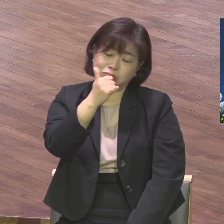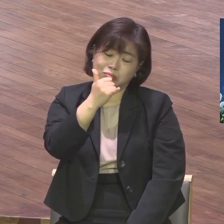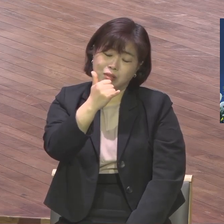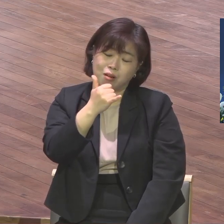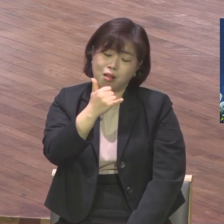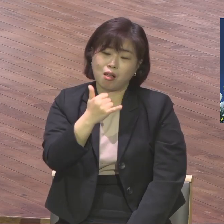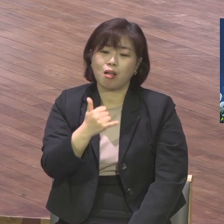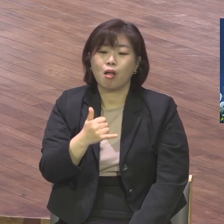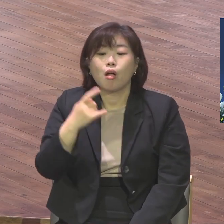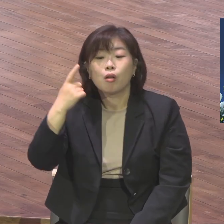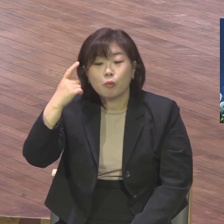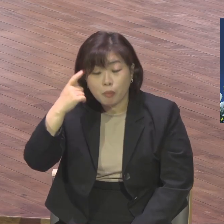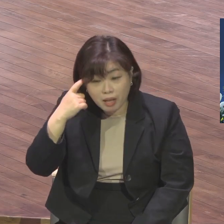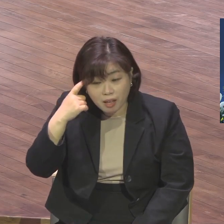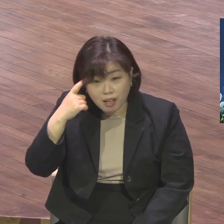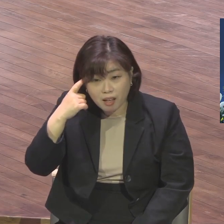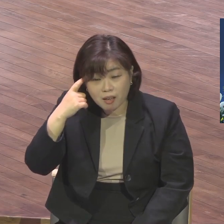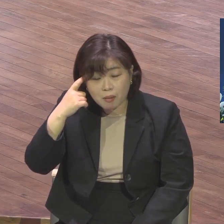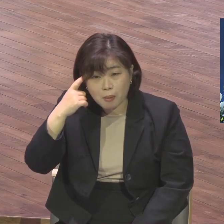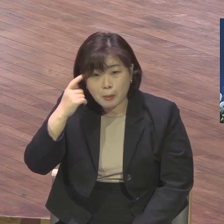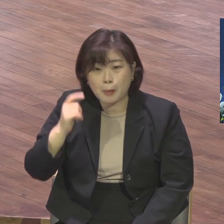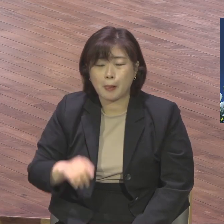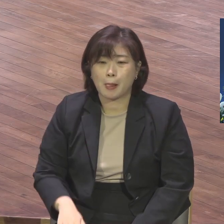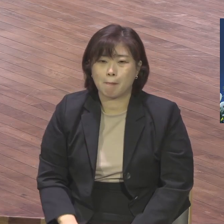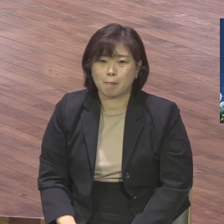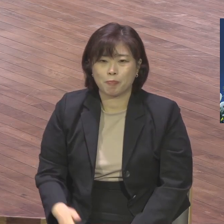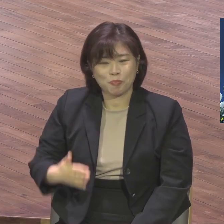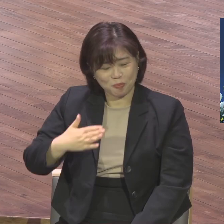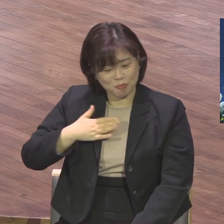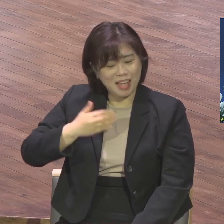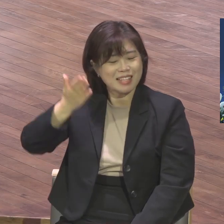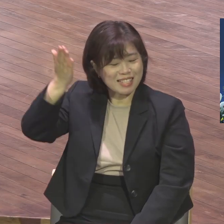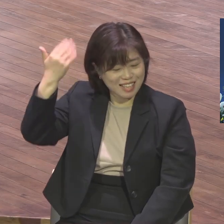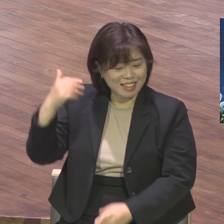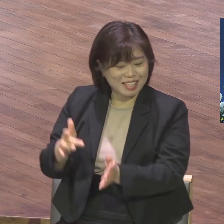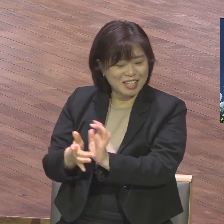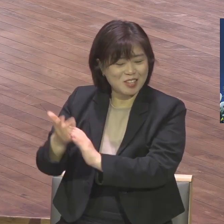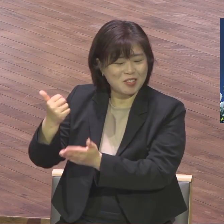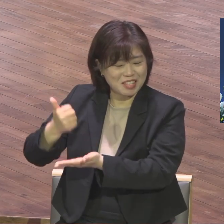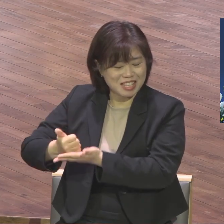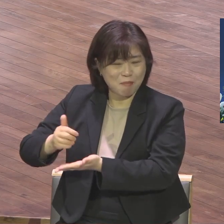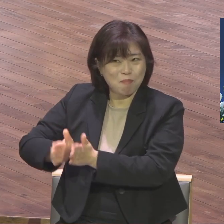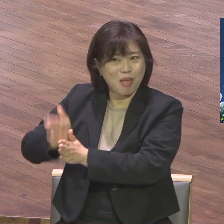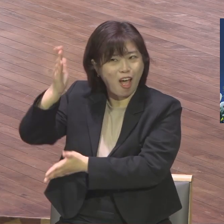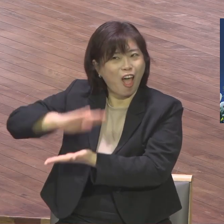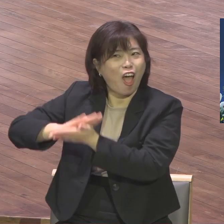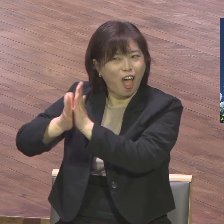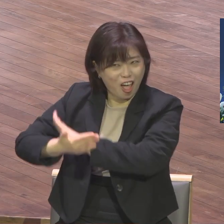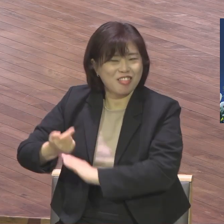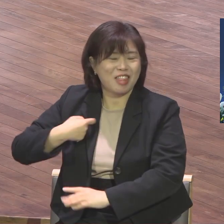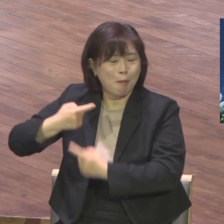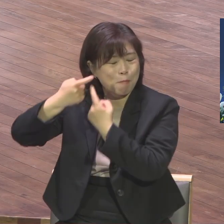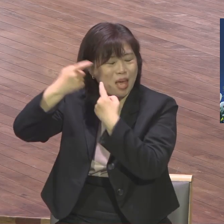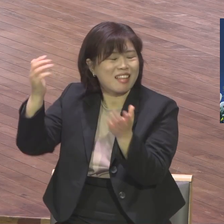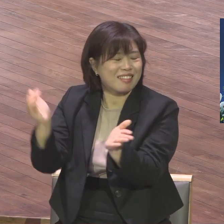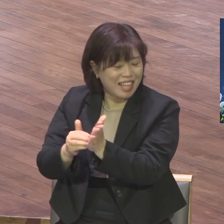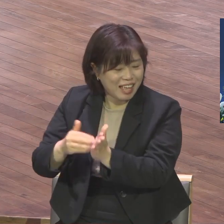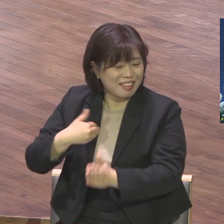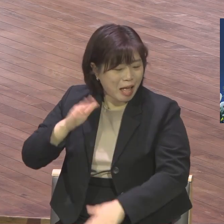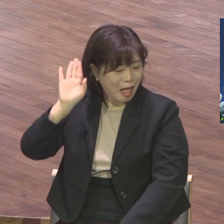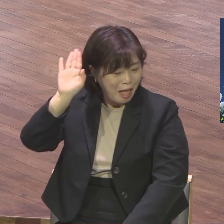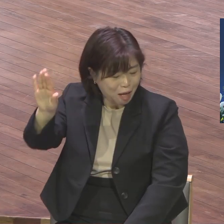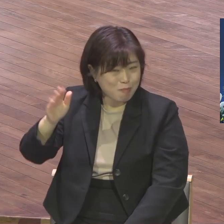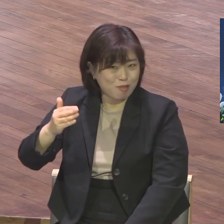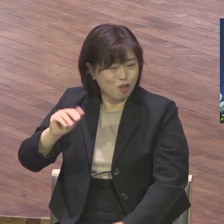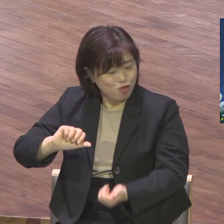우리가요 이 땅에 살면서 보장된 미래를 본다고 하면 오늘의 어떤 역경도